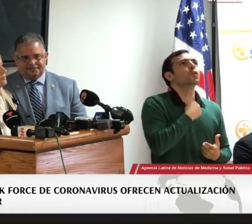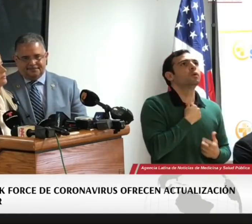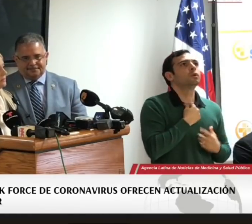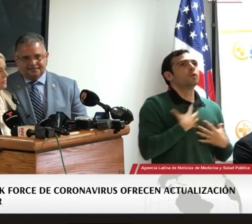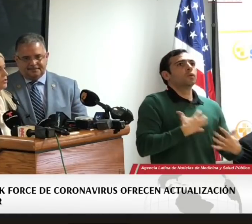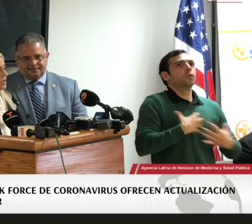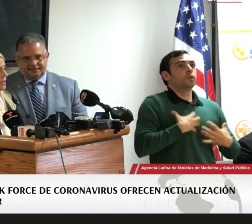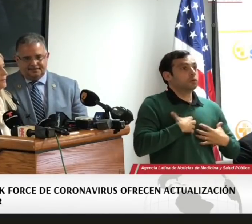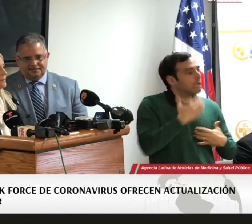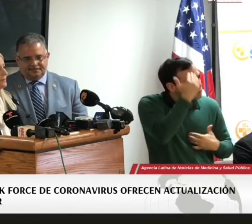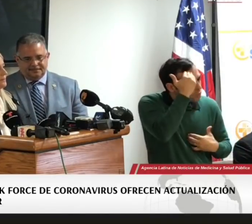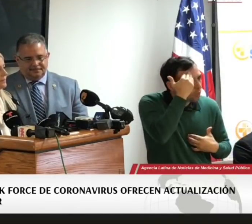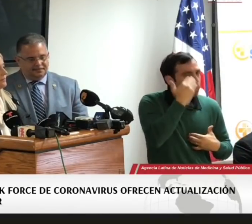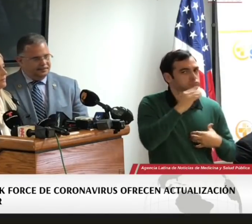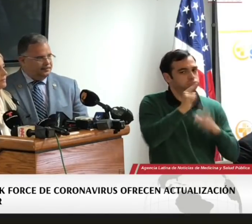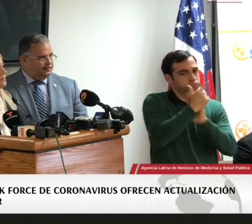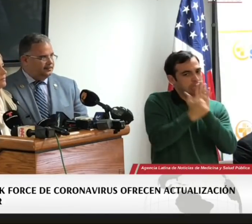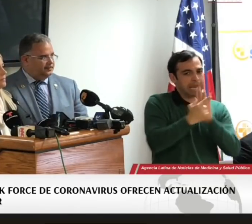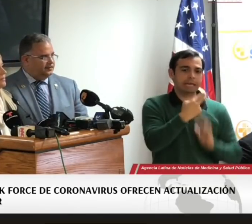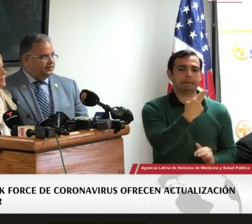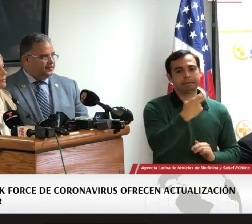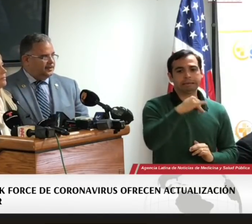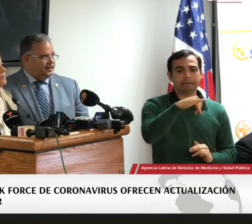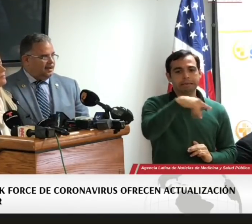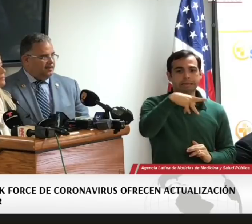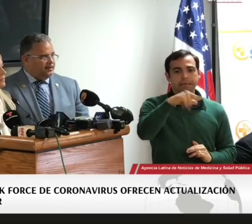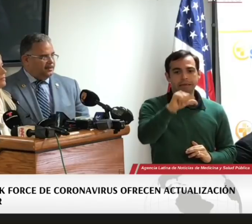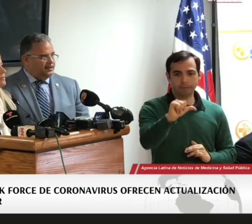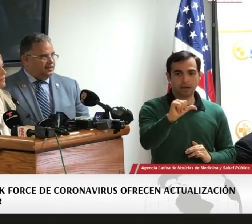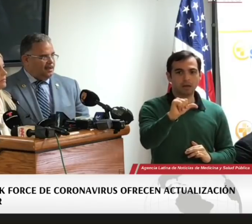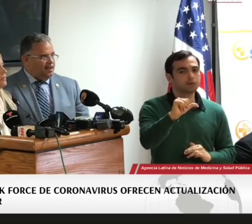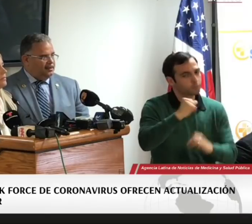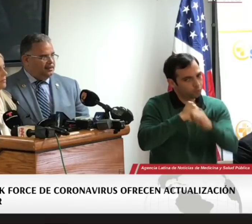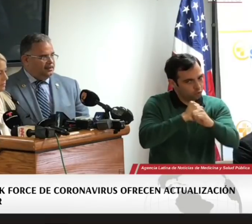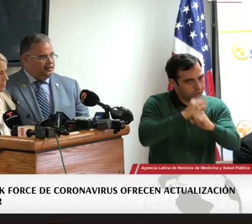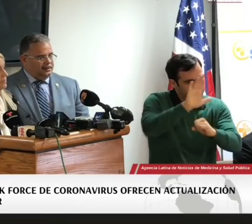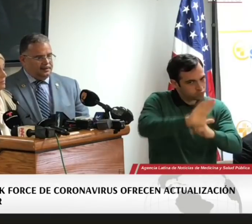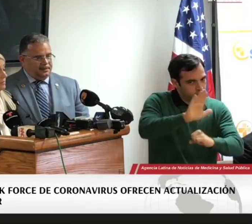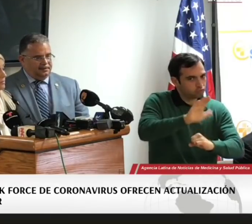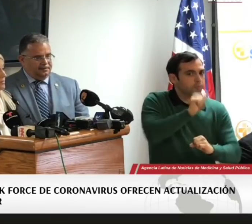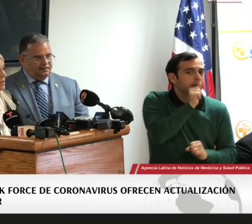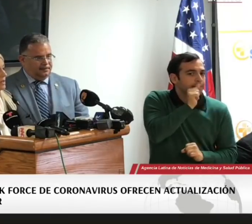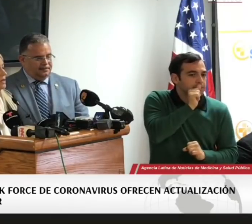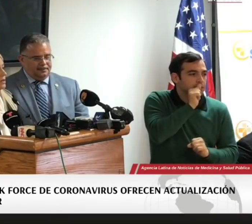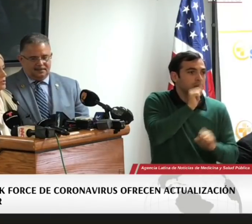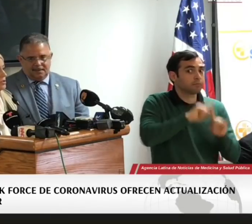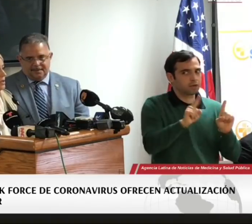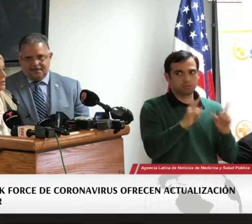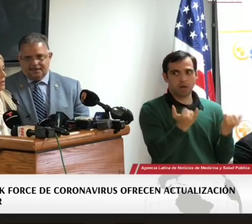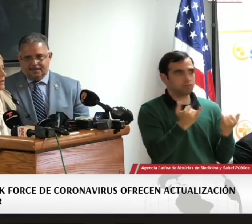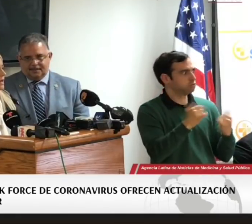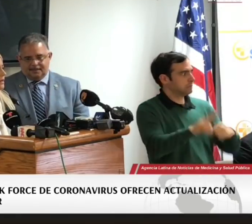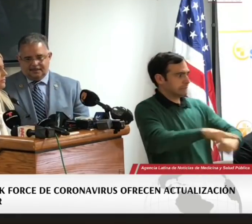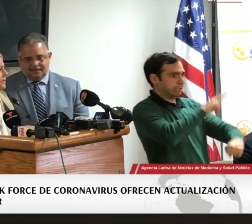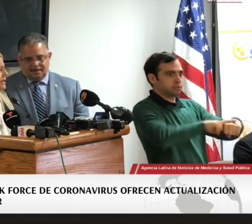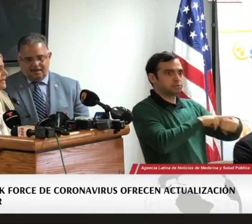la ley IPA, protege a esta persona, pero yo considero que esto es un caso de emergencia que es preocupante a nivel nacional.